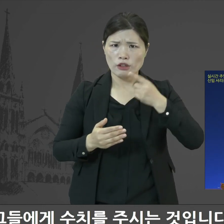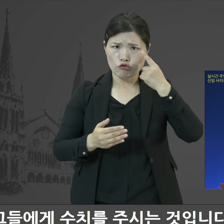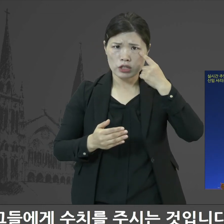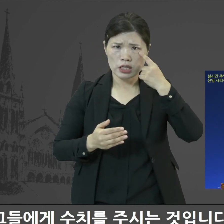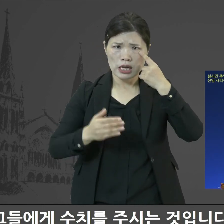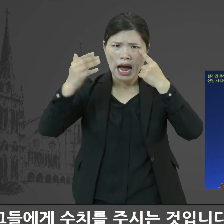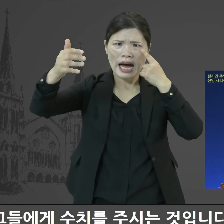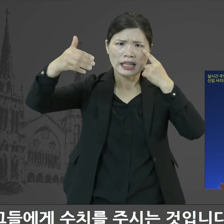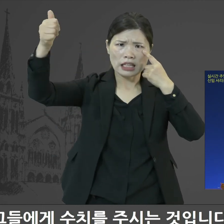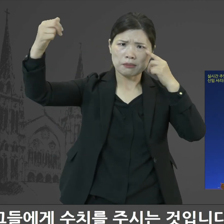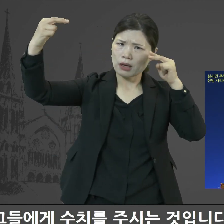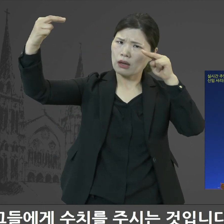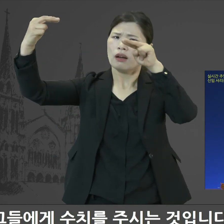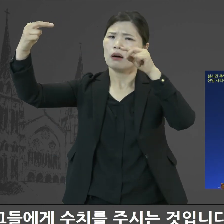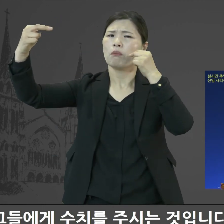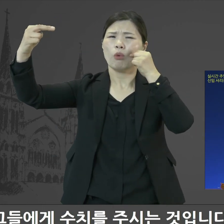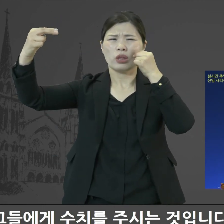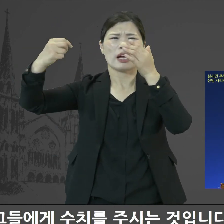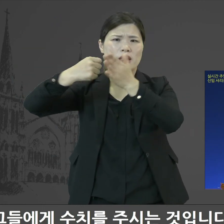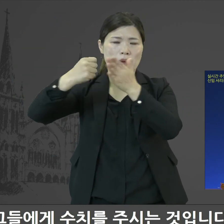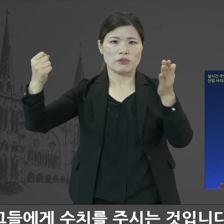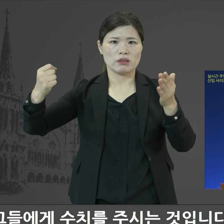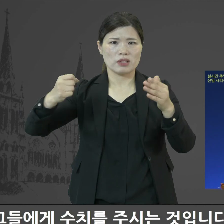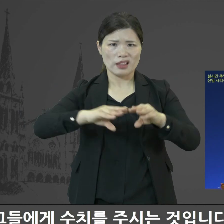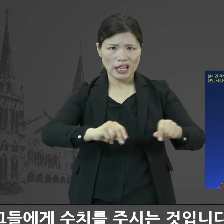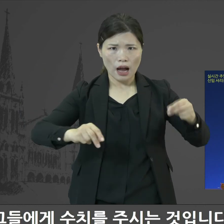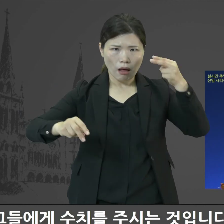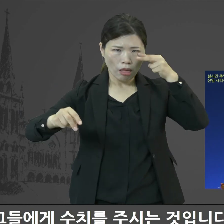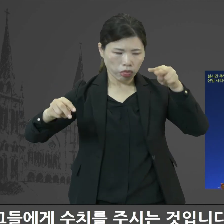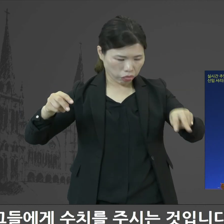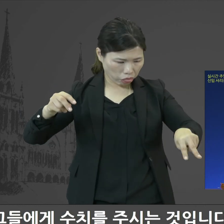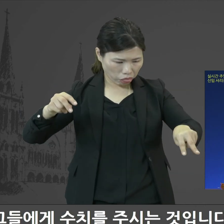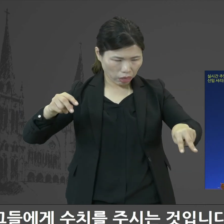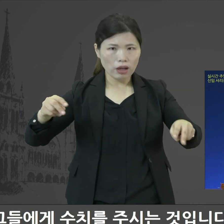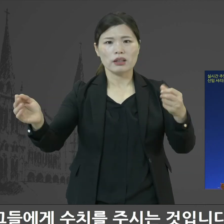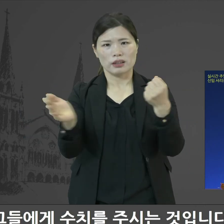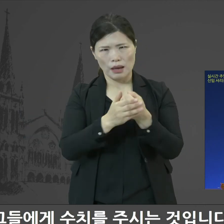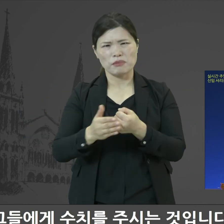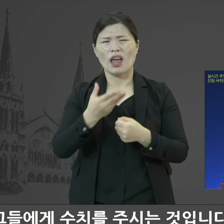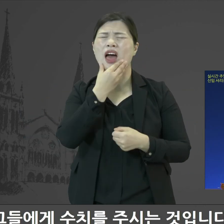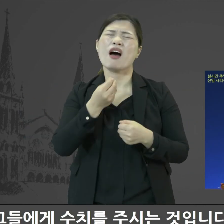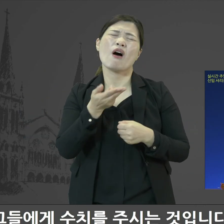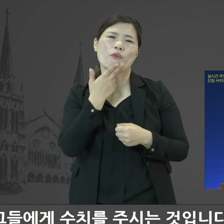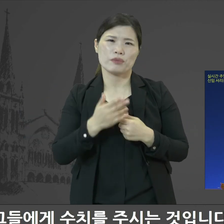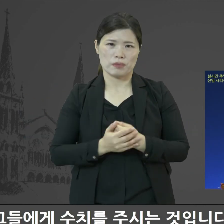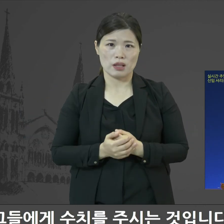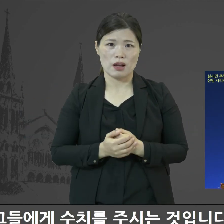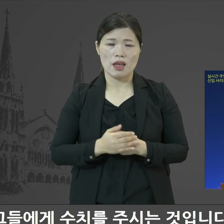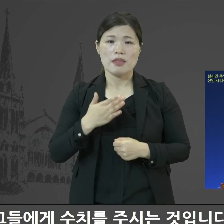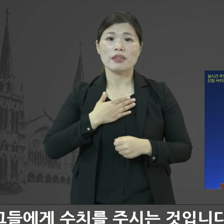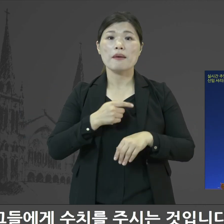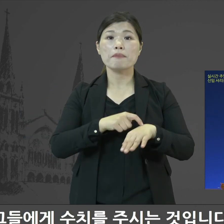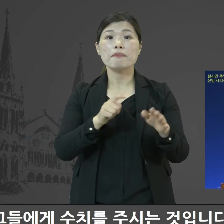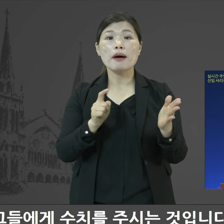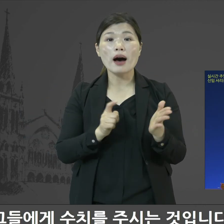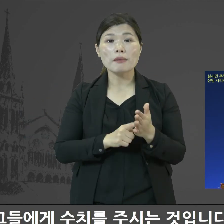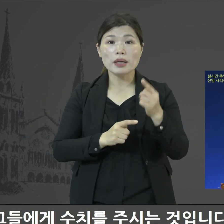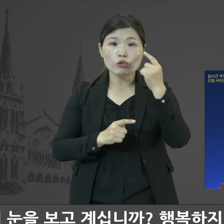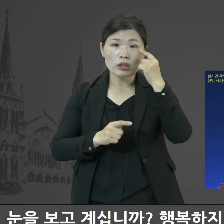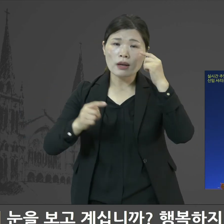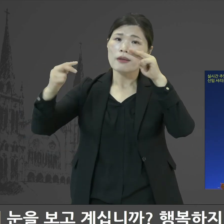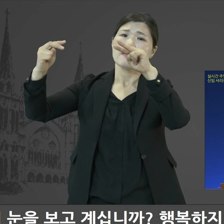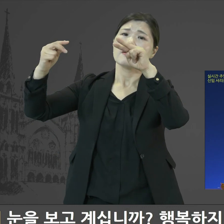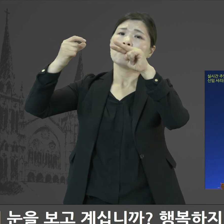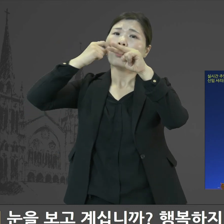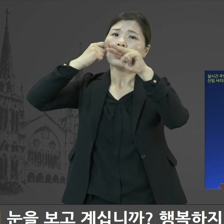못하기 때문입니다. 땅을 보고 있기 때문이죠. 만약 내 마음의 눈이 하나님 보지 못하고 땅을